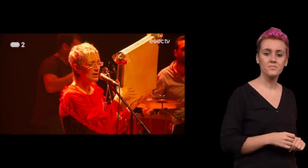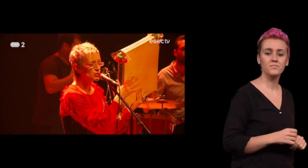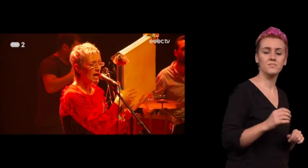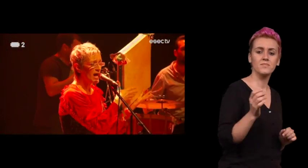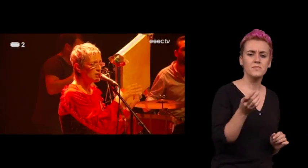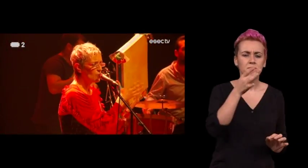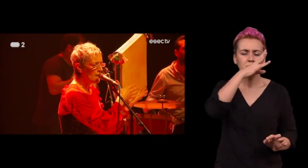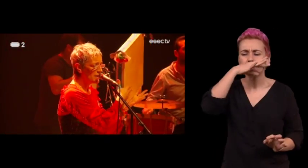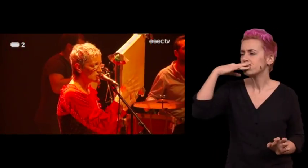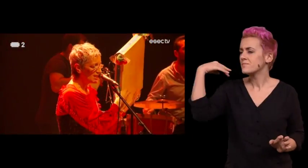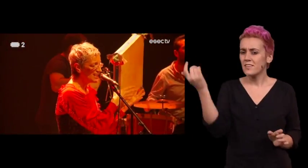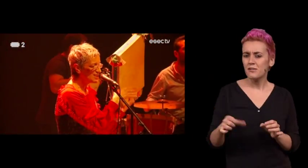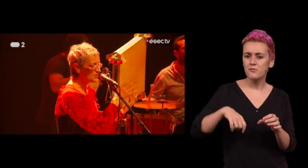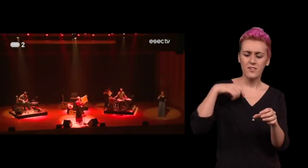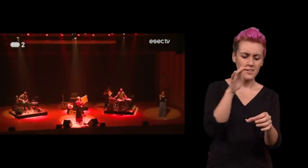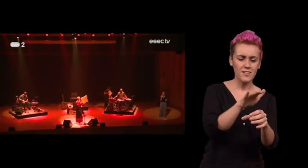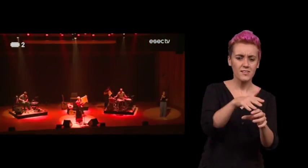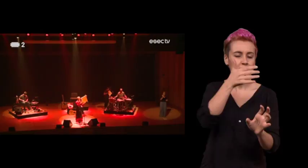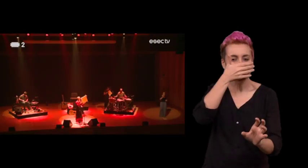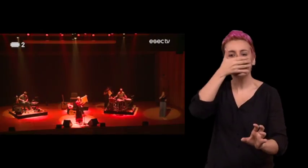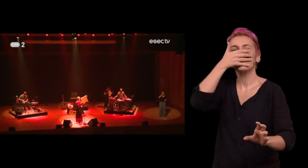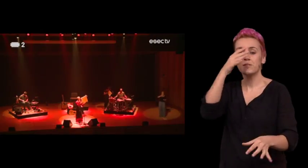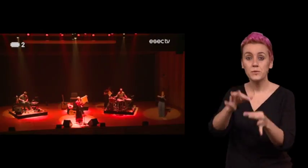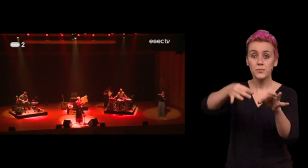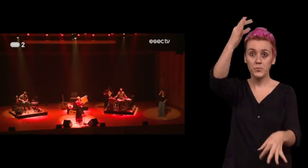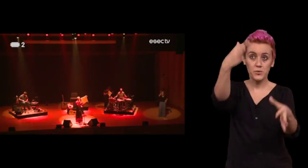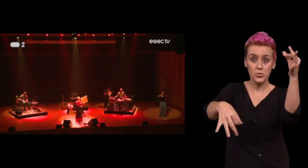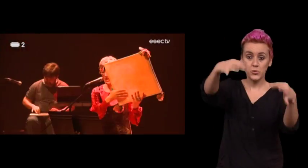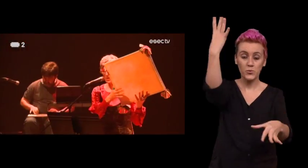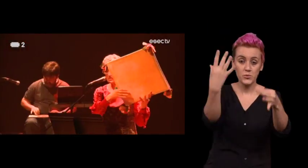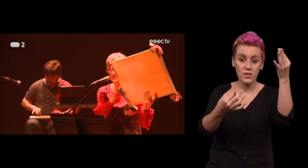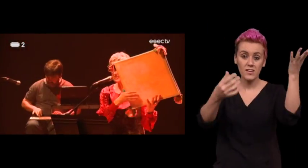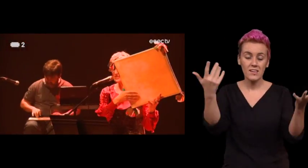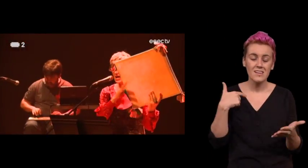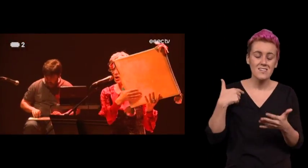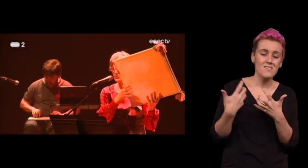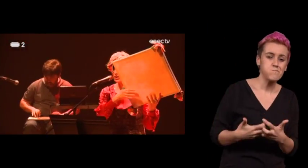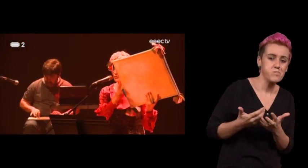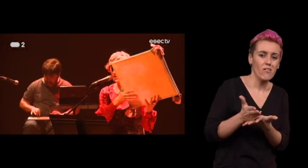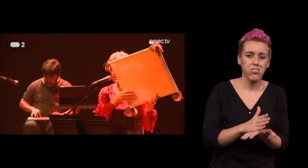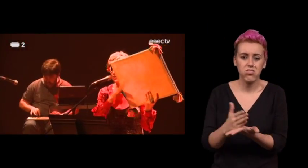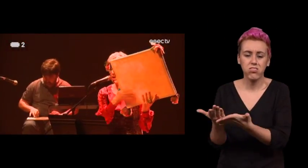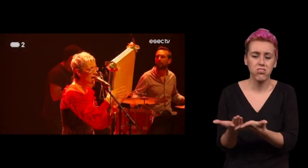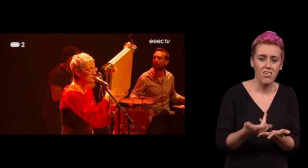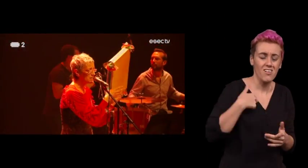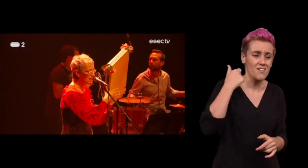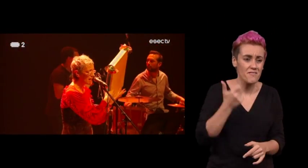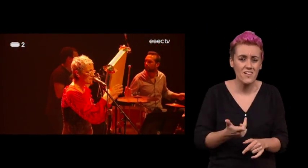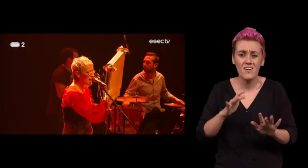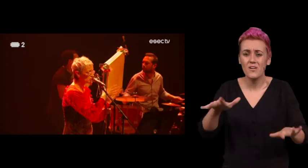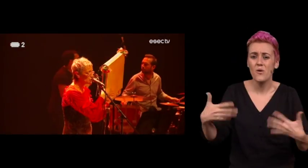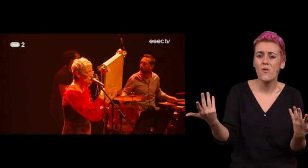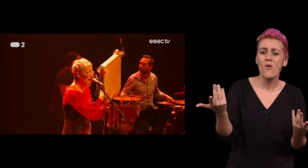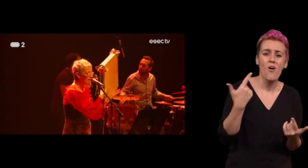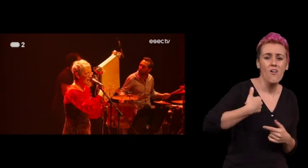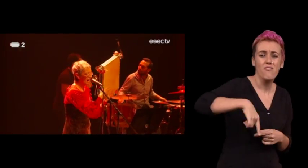Há um cheiro a manjerico, há foguetes pelo ar. Não sei se sai ou se eu fico na minha